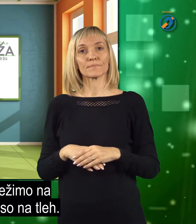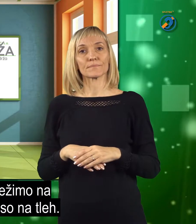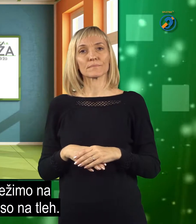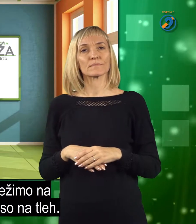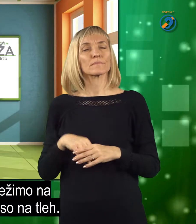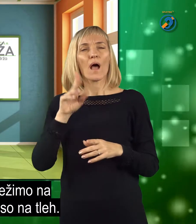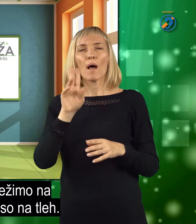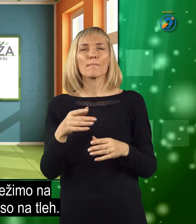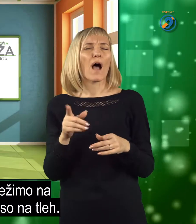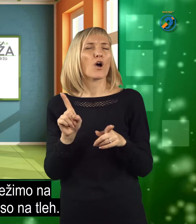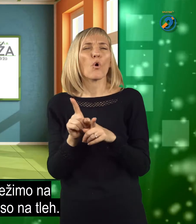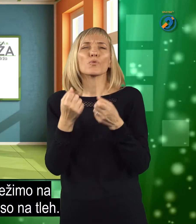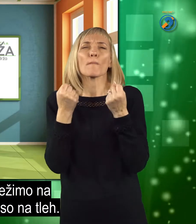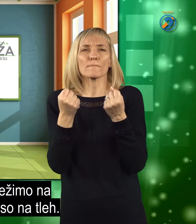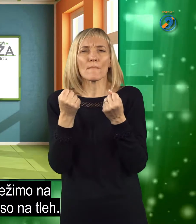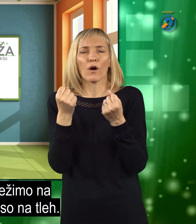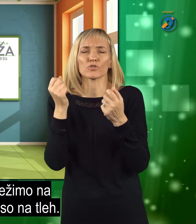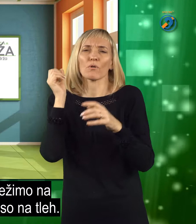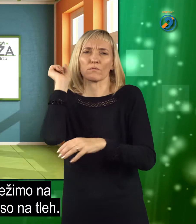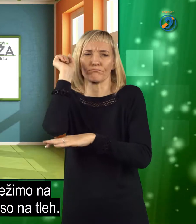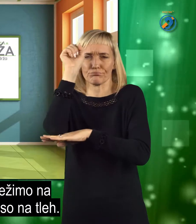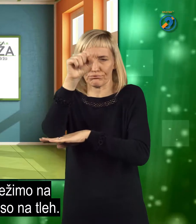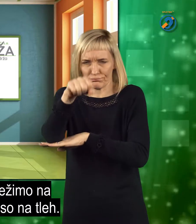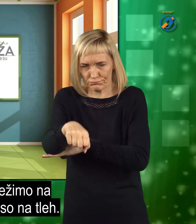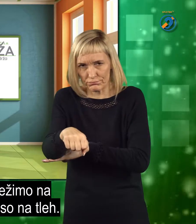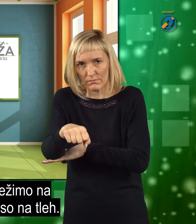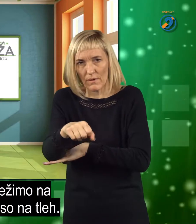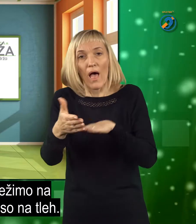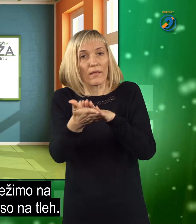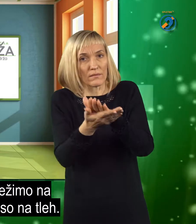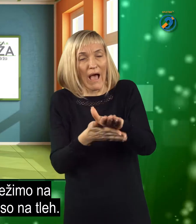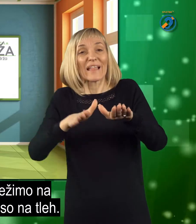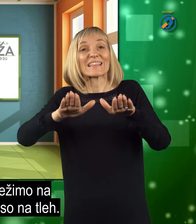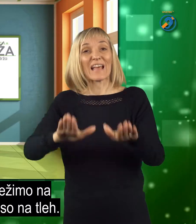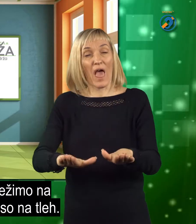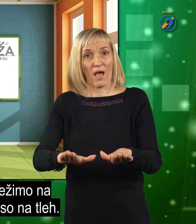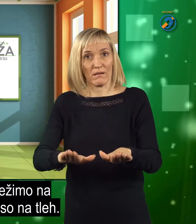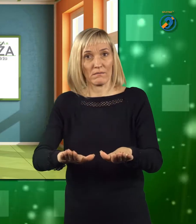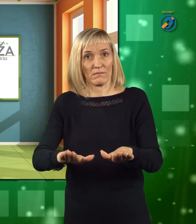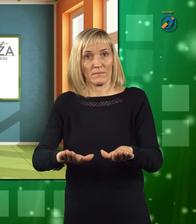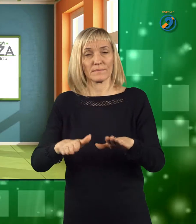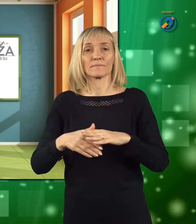Z vso težo ležimo na kolenih, pete so na tleh.